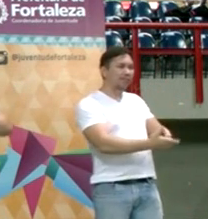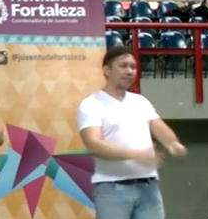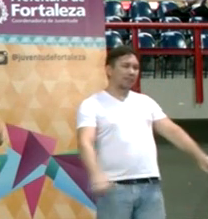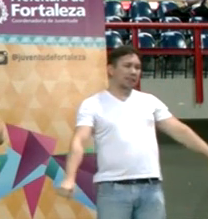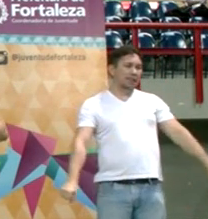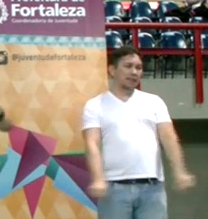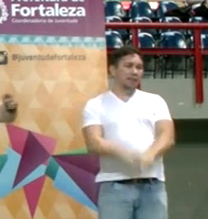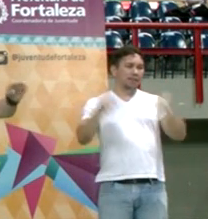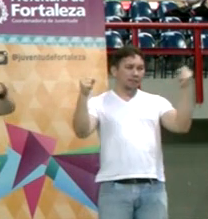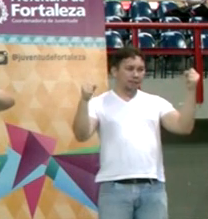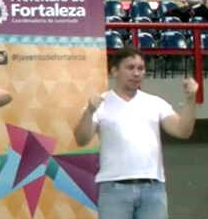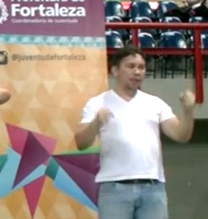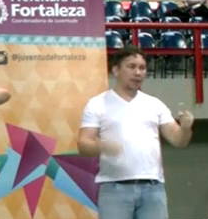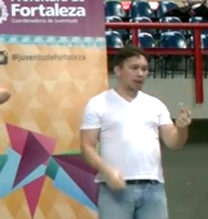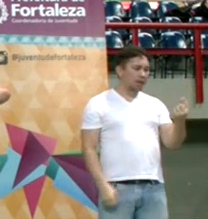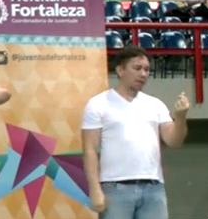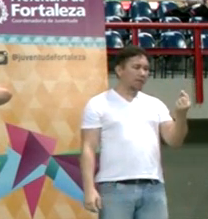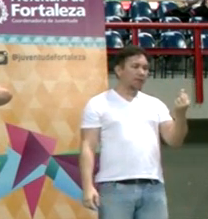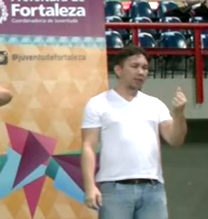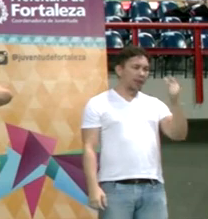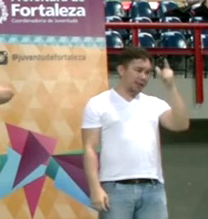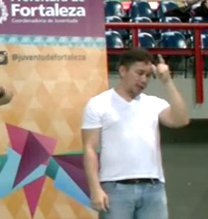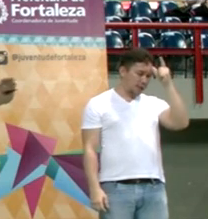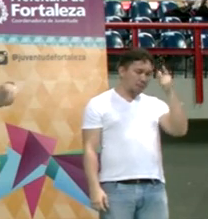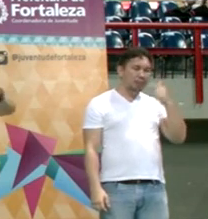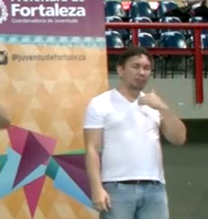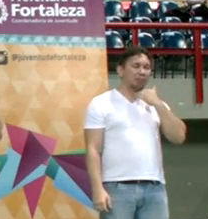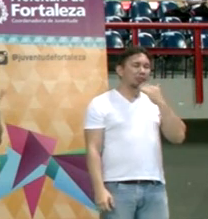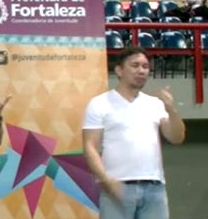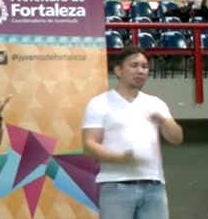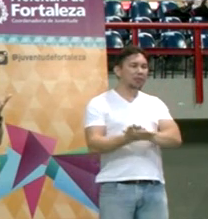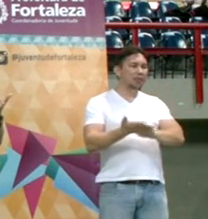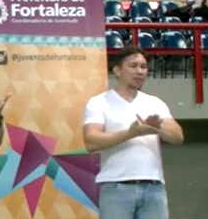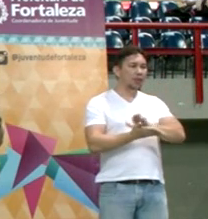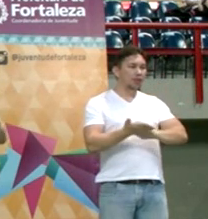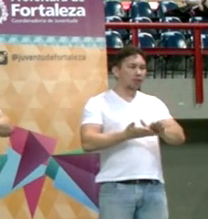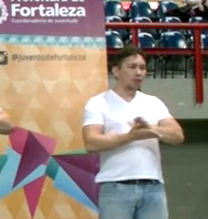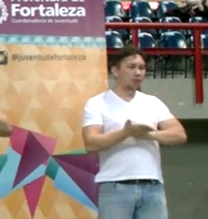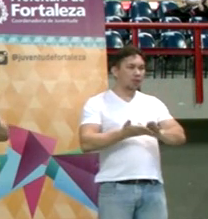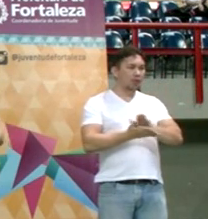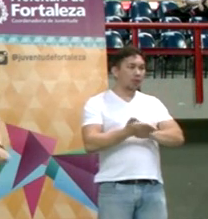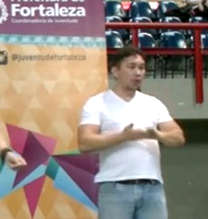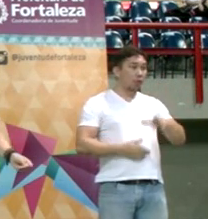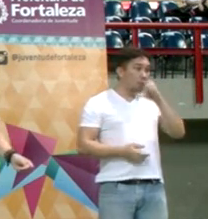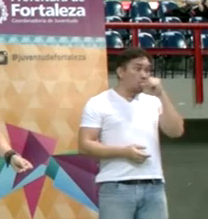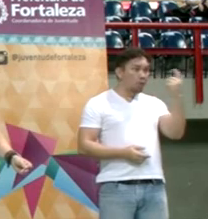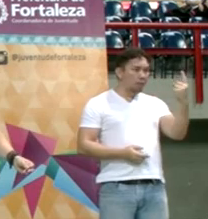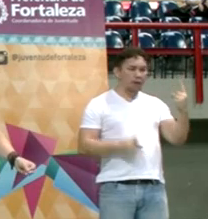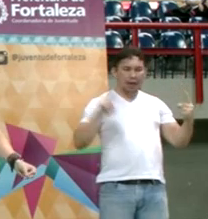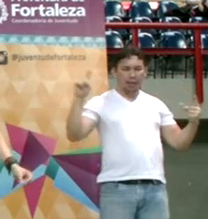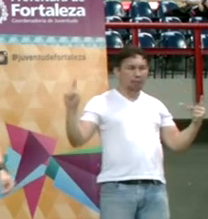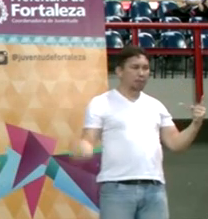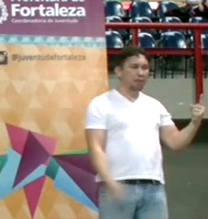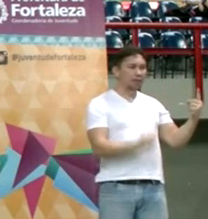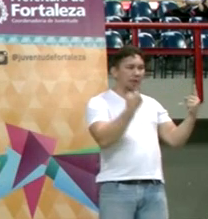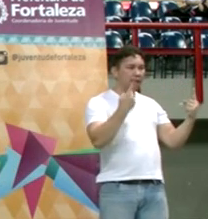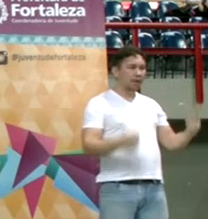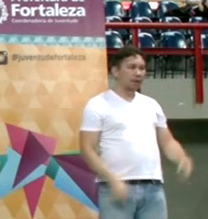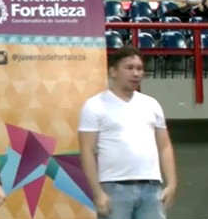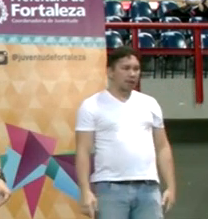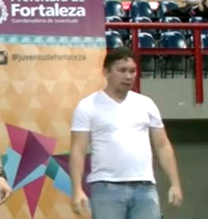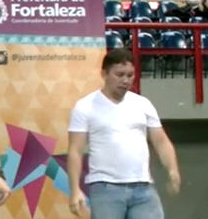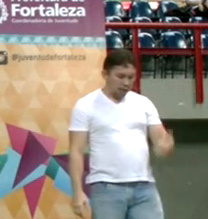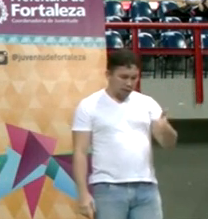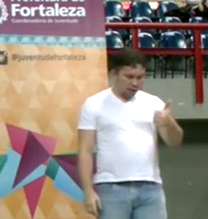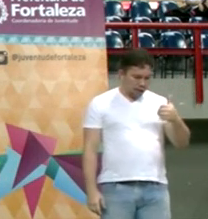ia quebrar. Tanto que a moeda alemã não vale mais nada. Um pão valia milhões. Você deixava 18 mil